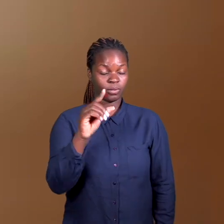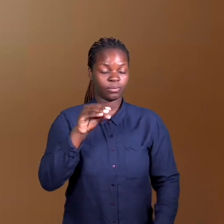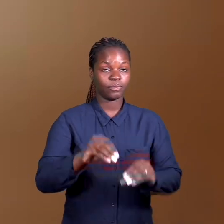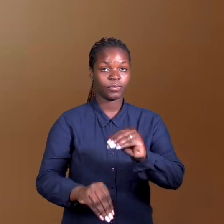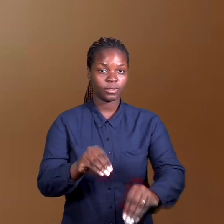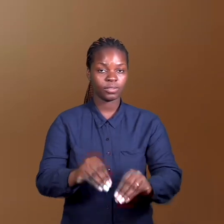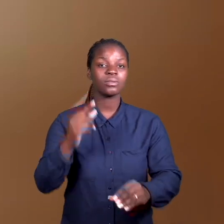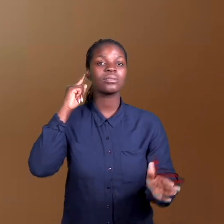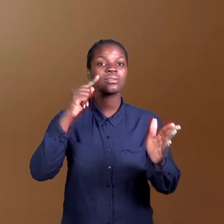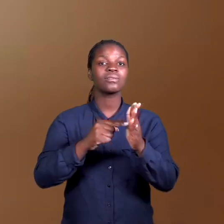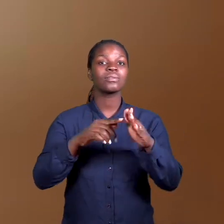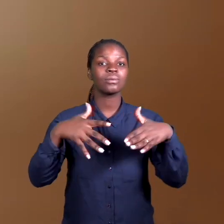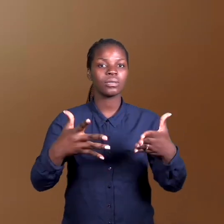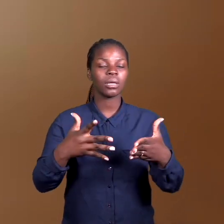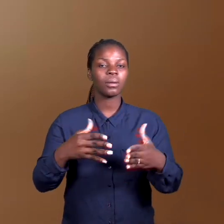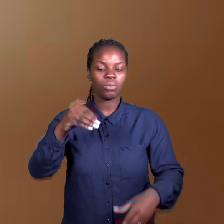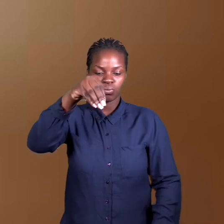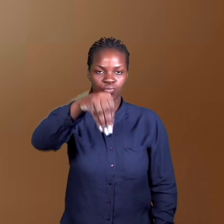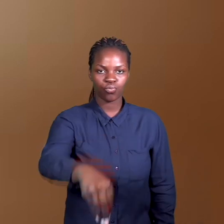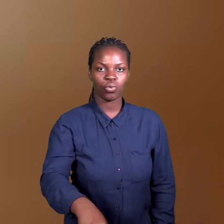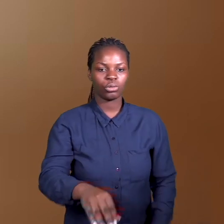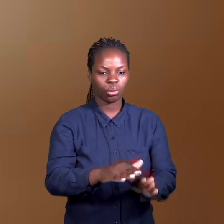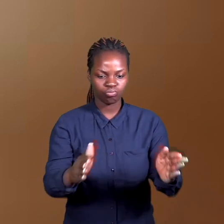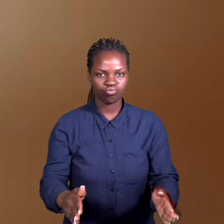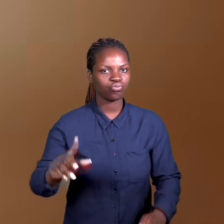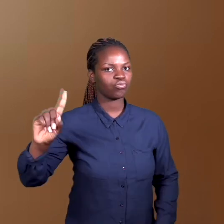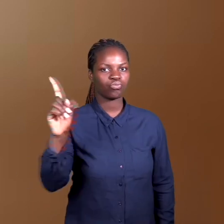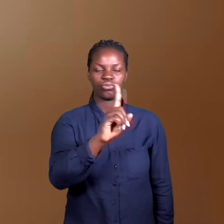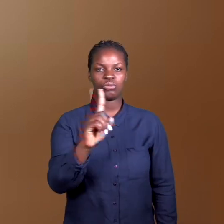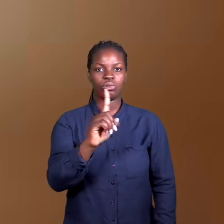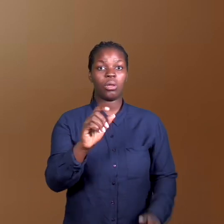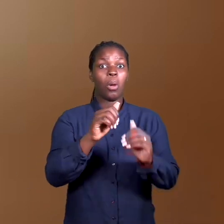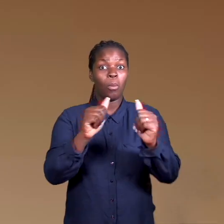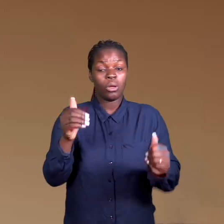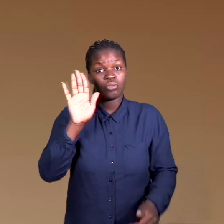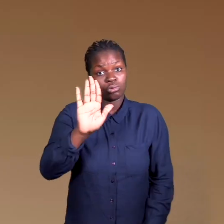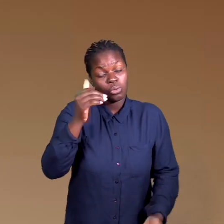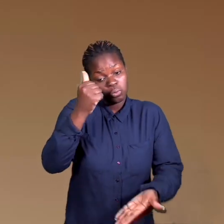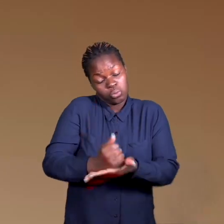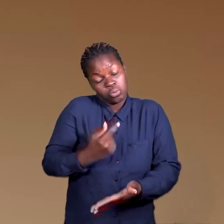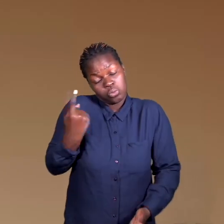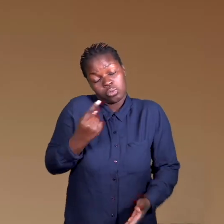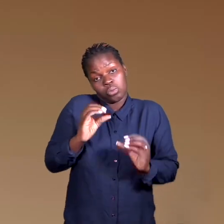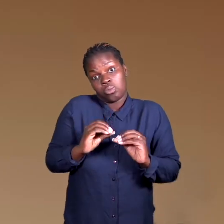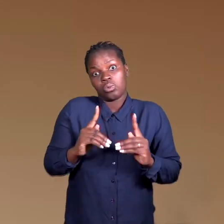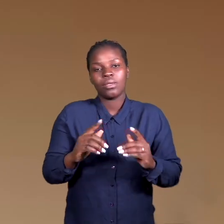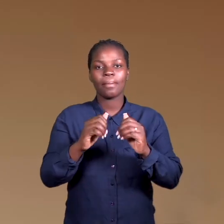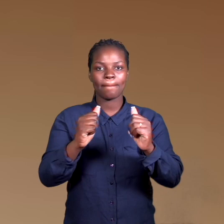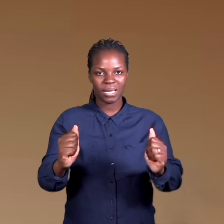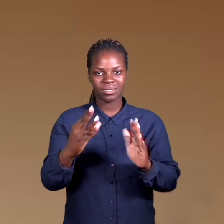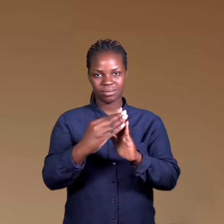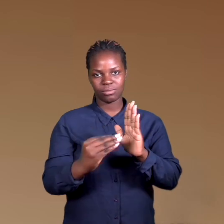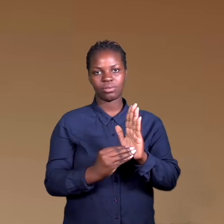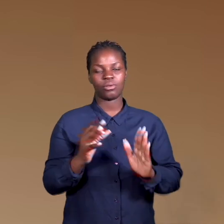Abster-se é simplesmente decidir não exercer o direito de votar. Embora seja uma decisão